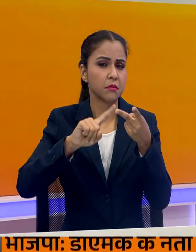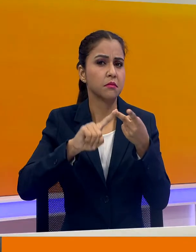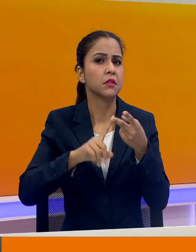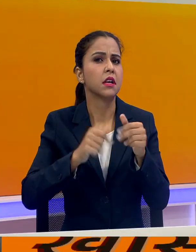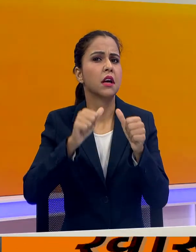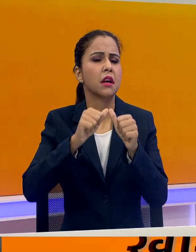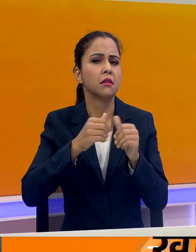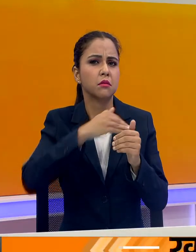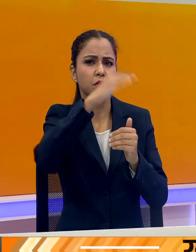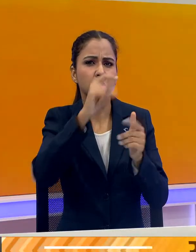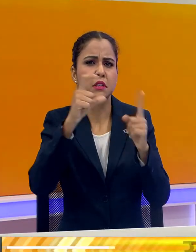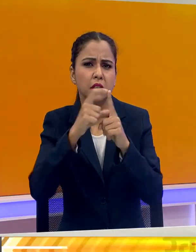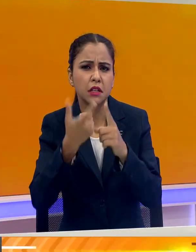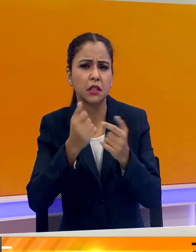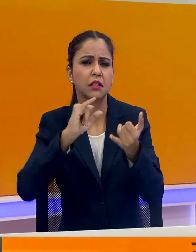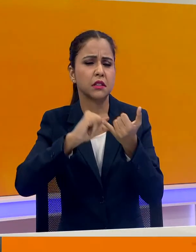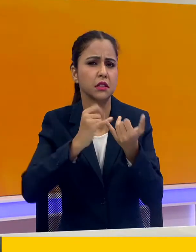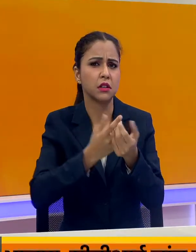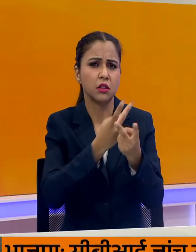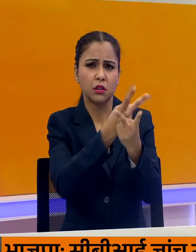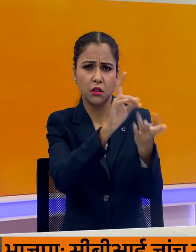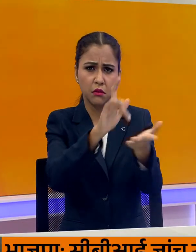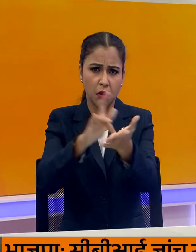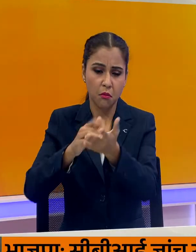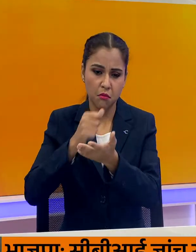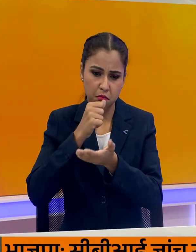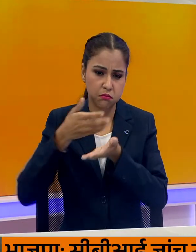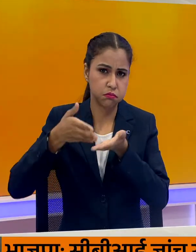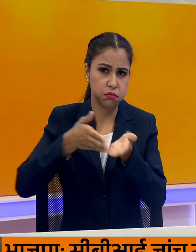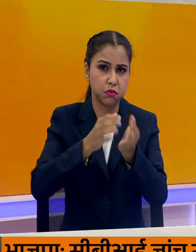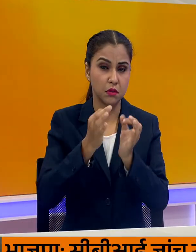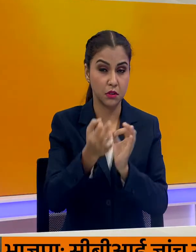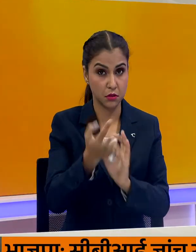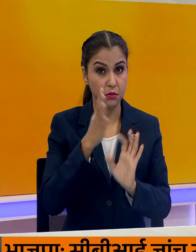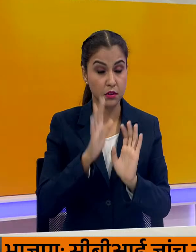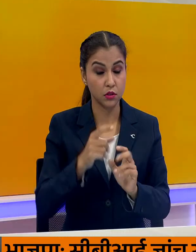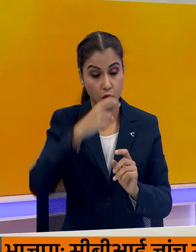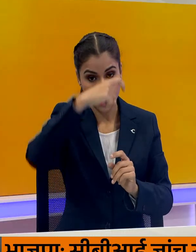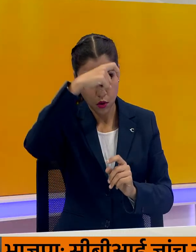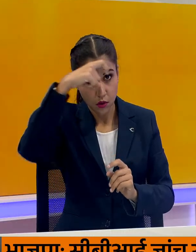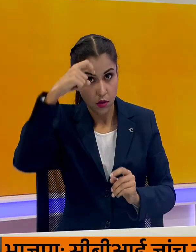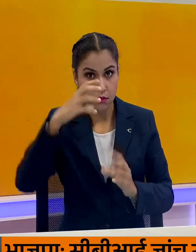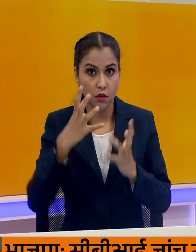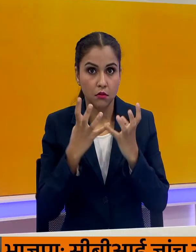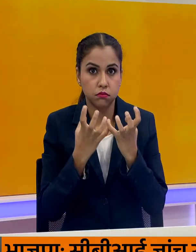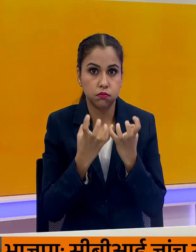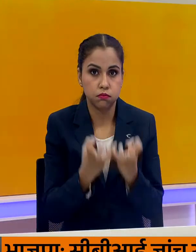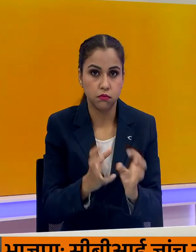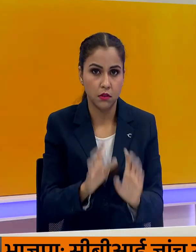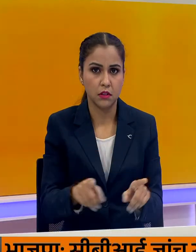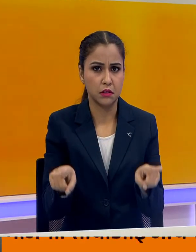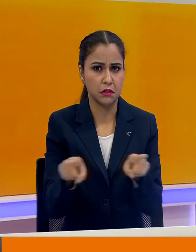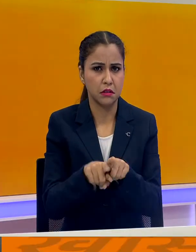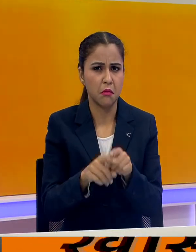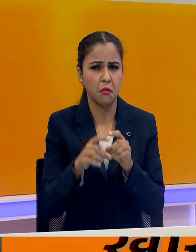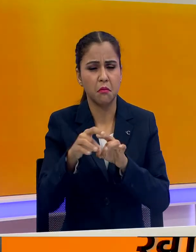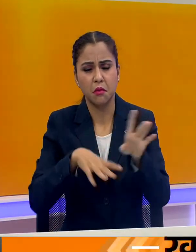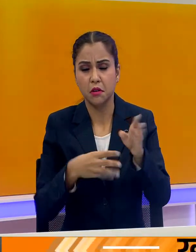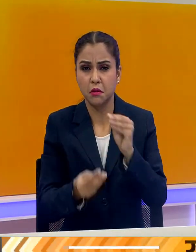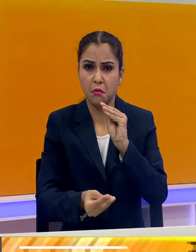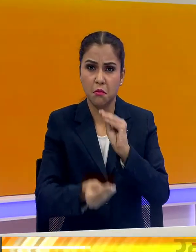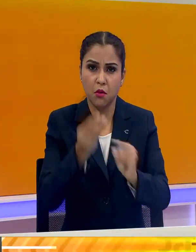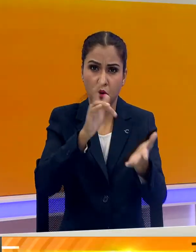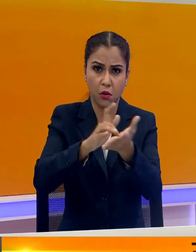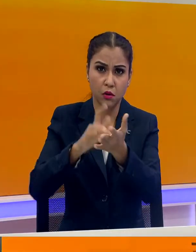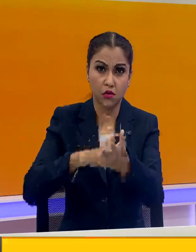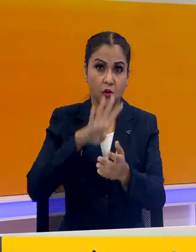गुम्मा, गिरी, चेरोट, सेर और चेड़ पेयजल परियोजनाएं प्रमुख हैं, जो गर्मी से सूख रही हैं। रिहायशी इलाकों में पानी की सप्लाई चौथे